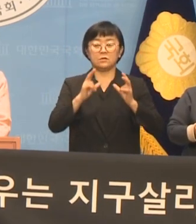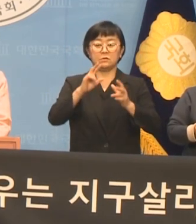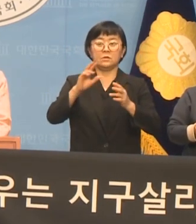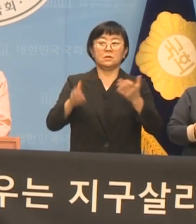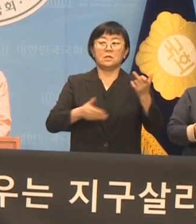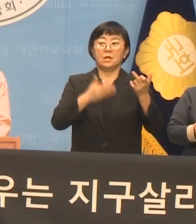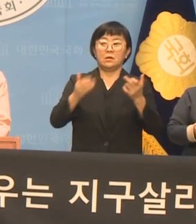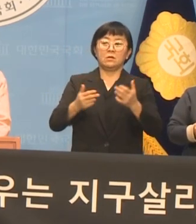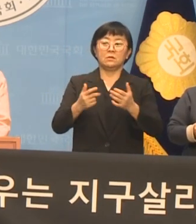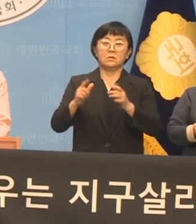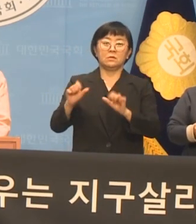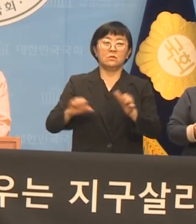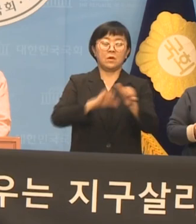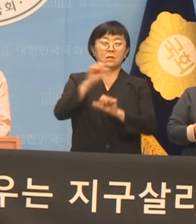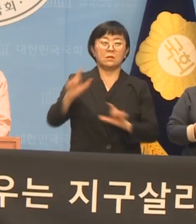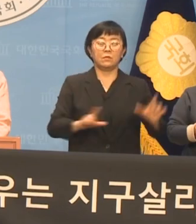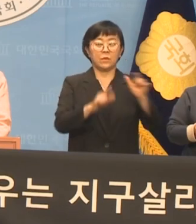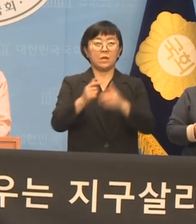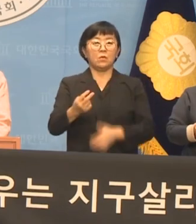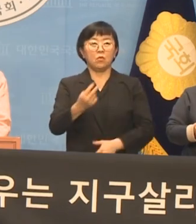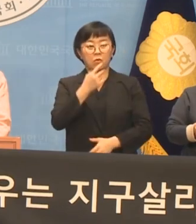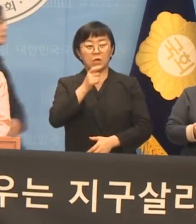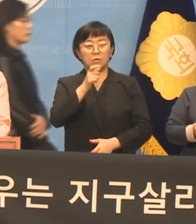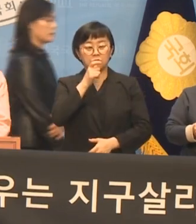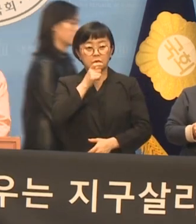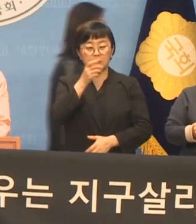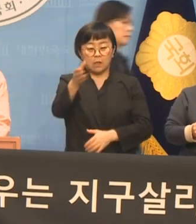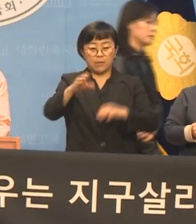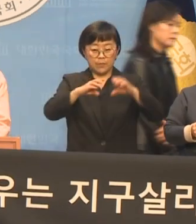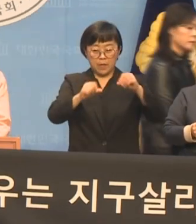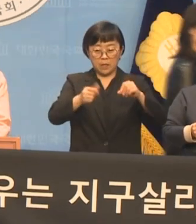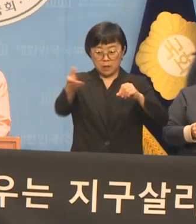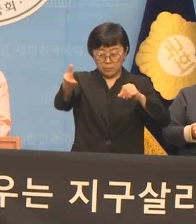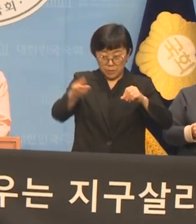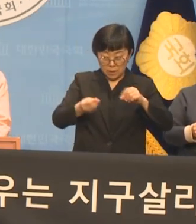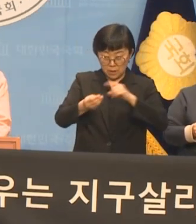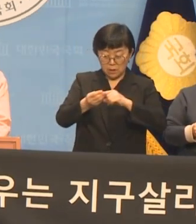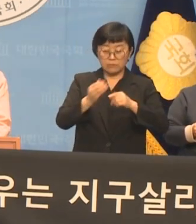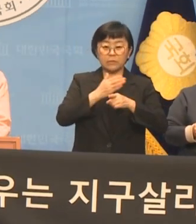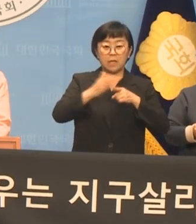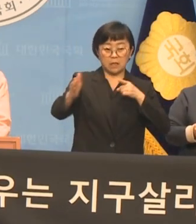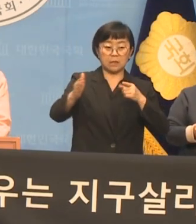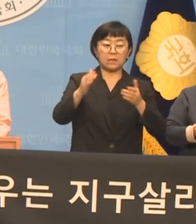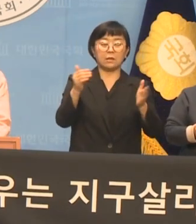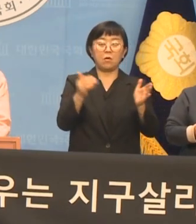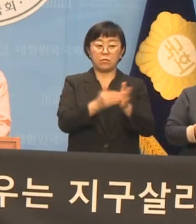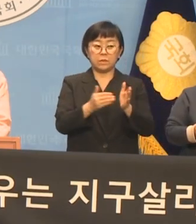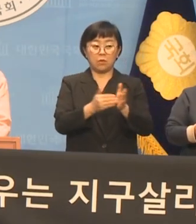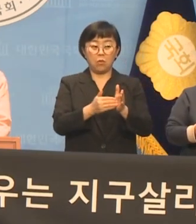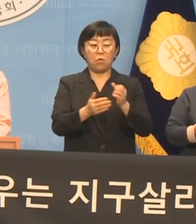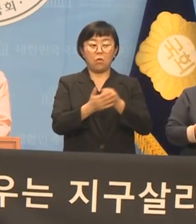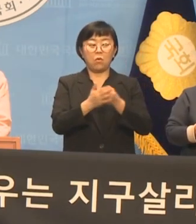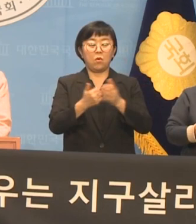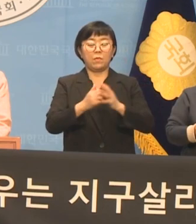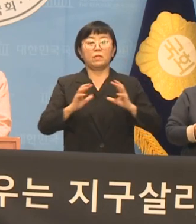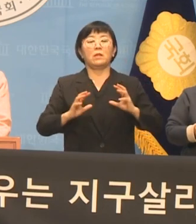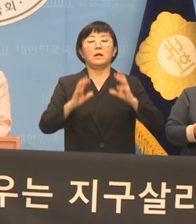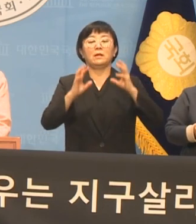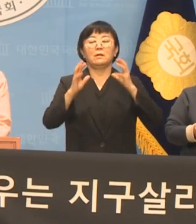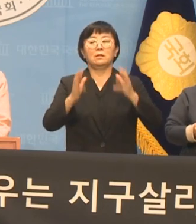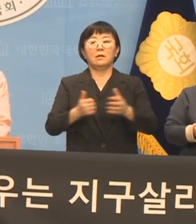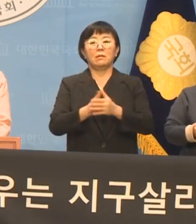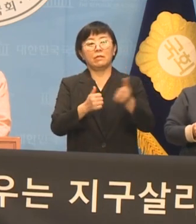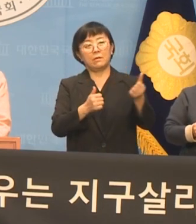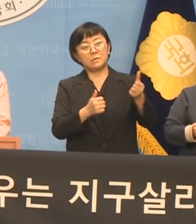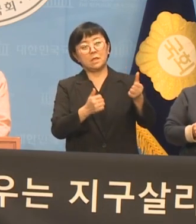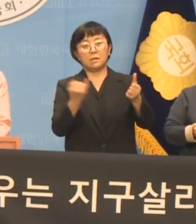생태와 공기와 물과 땅에게 진 빛을 깨끗이 청산한 연후에 온 나라 남자